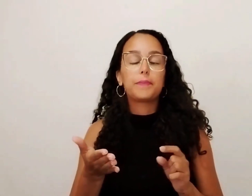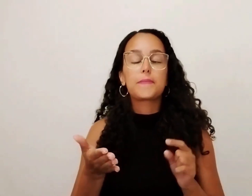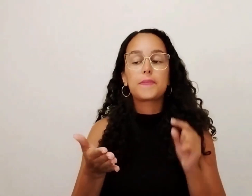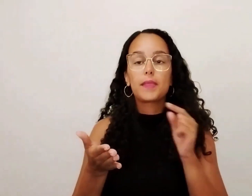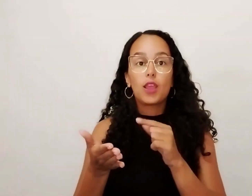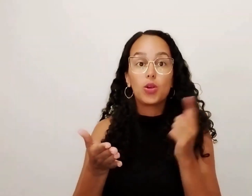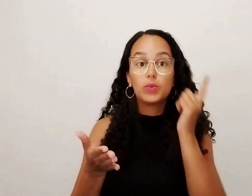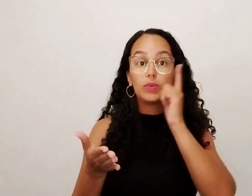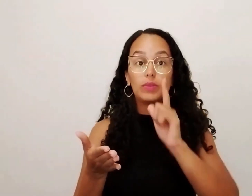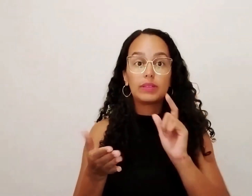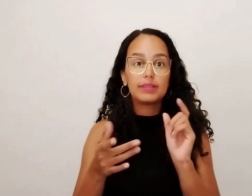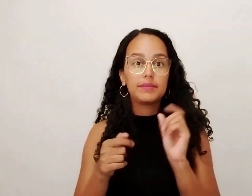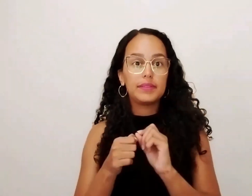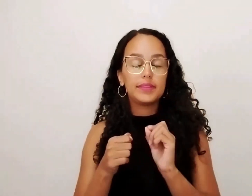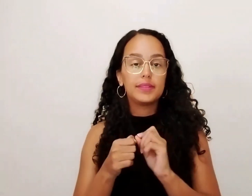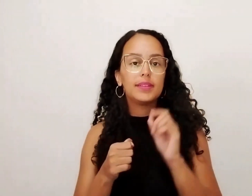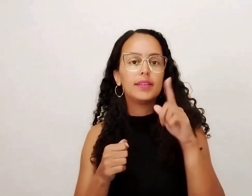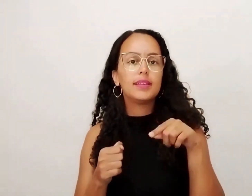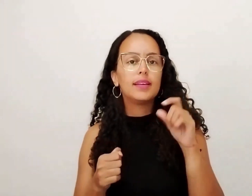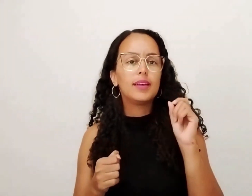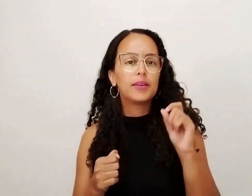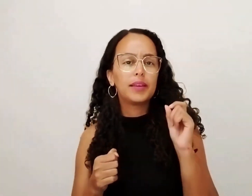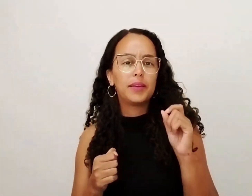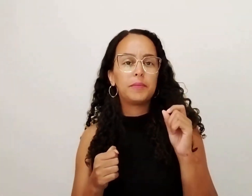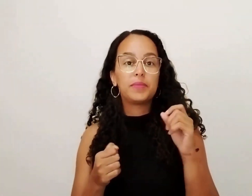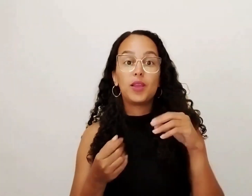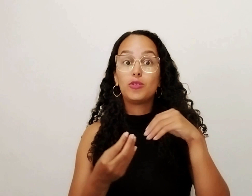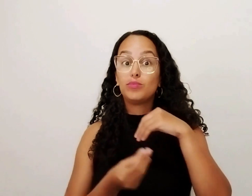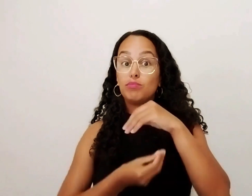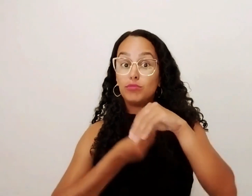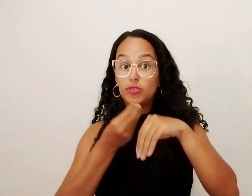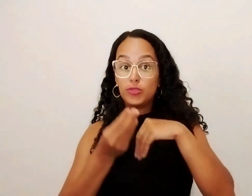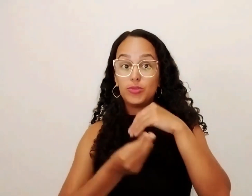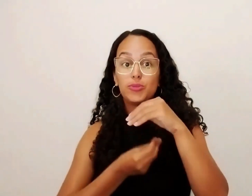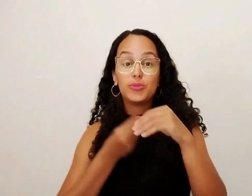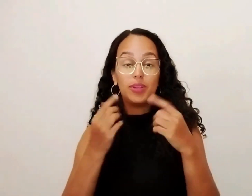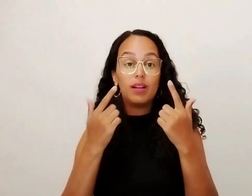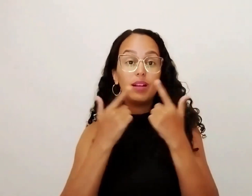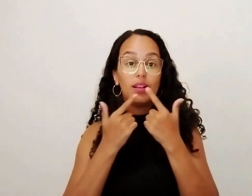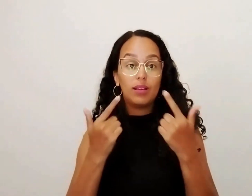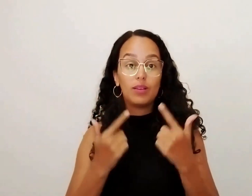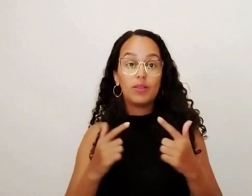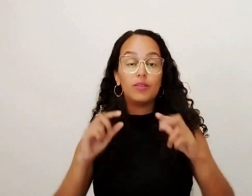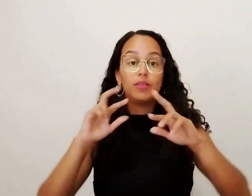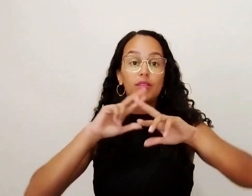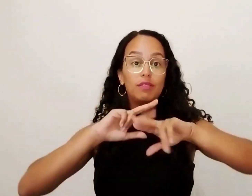com falares regionais e até mesmo estrangeirismo.